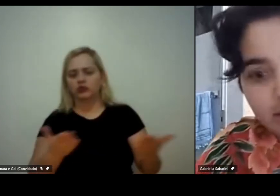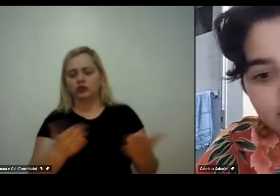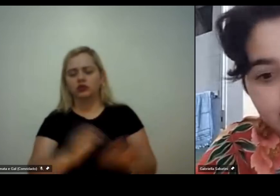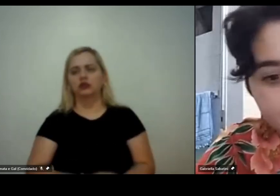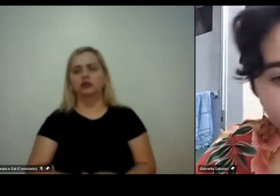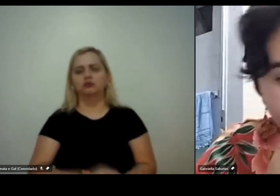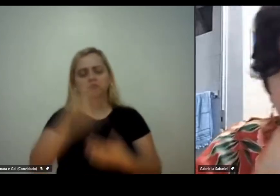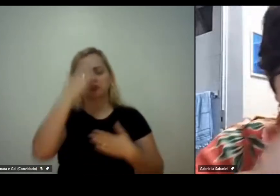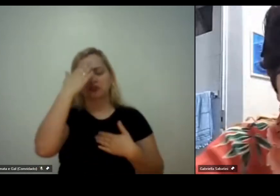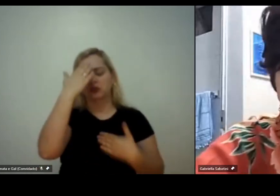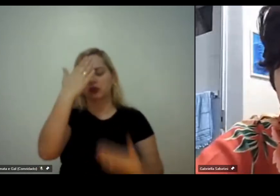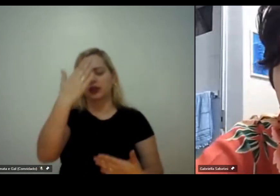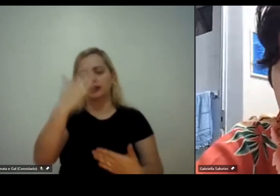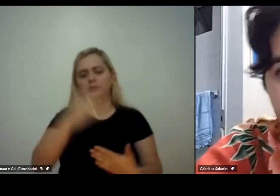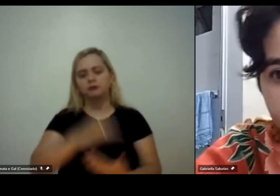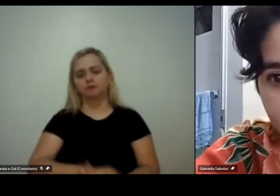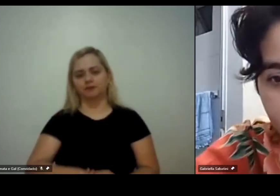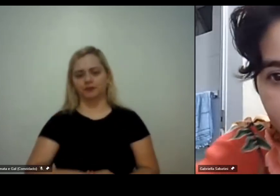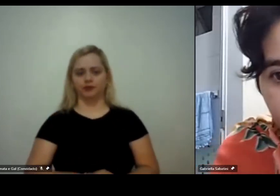Obrigada.